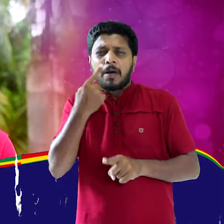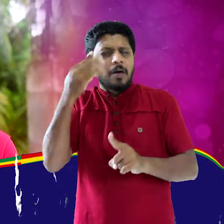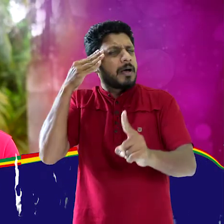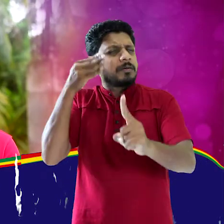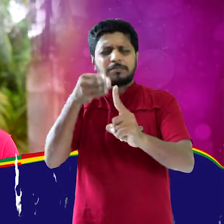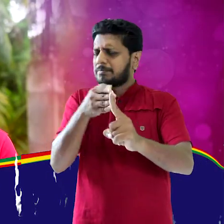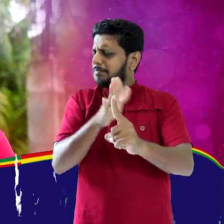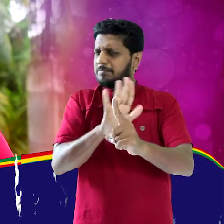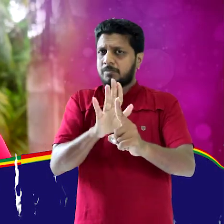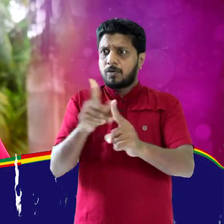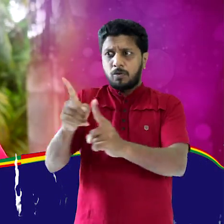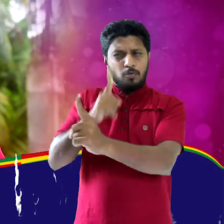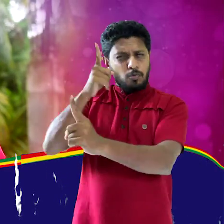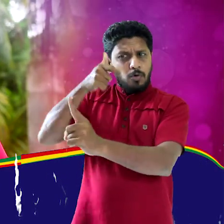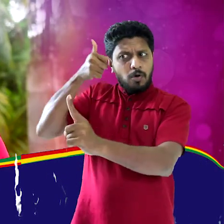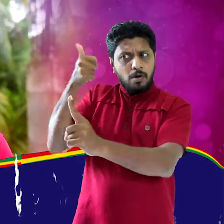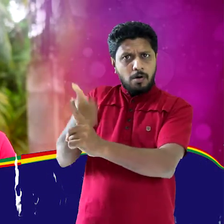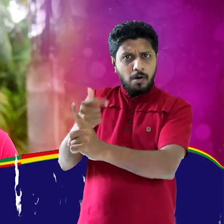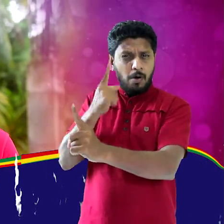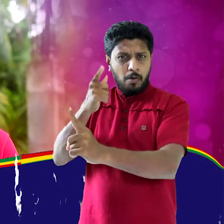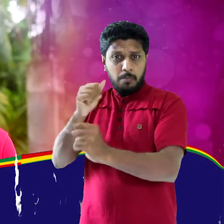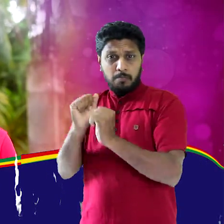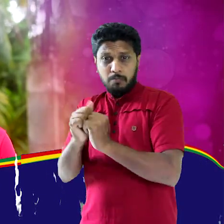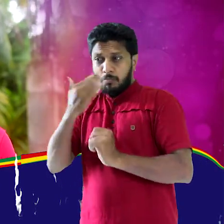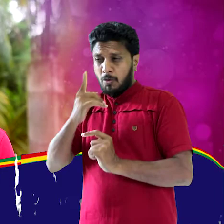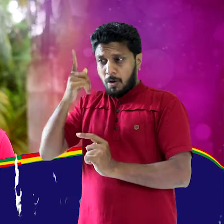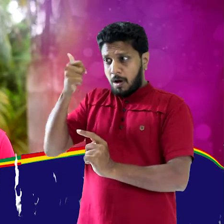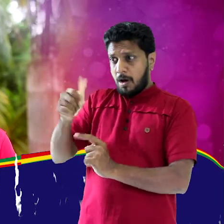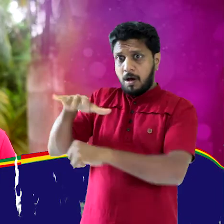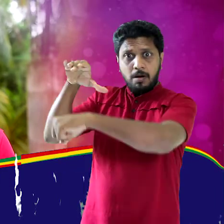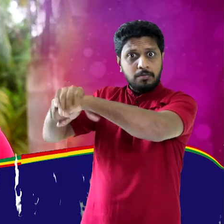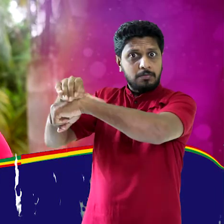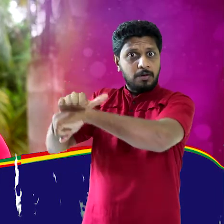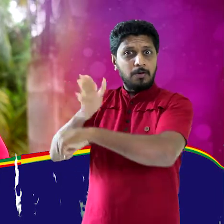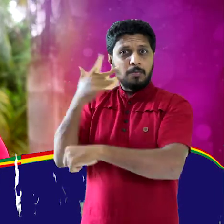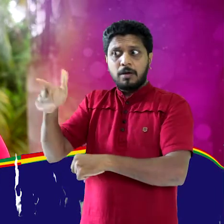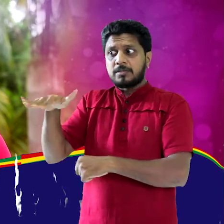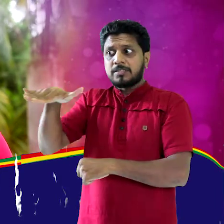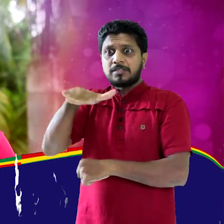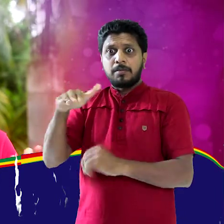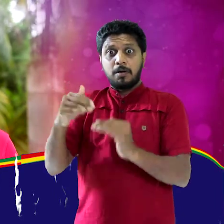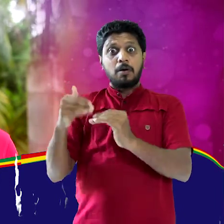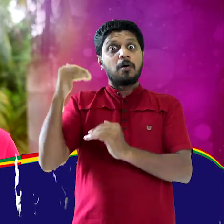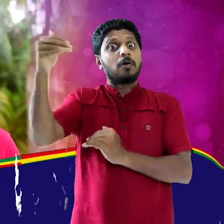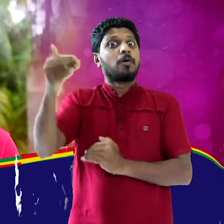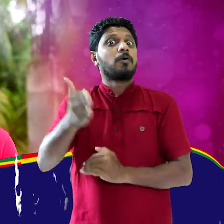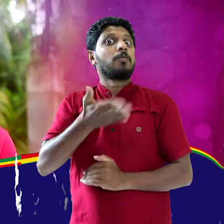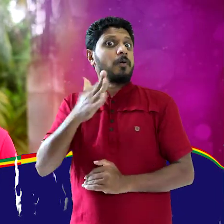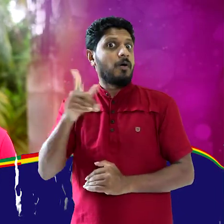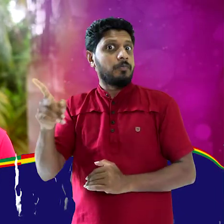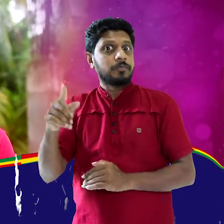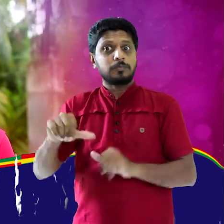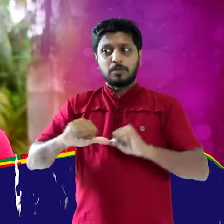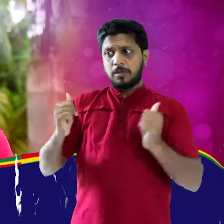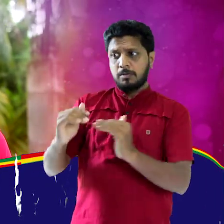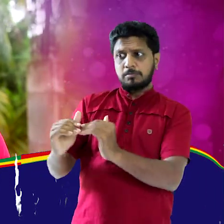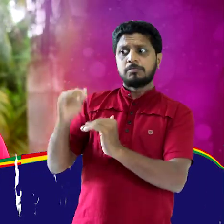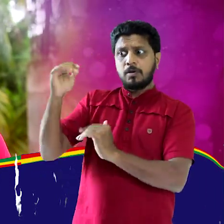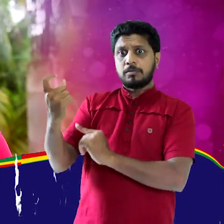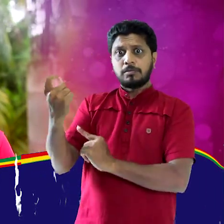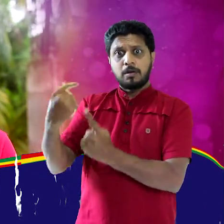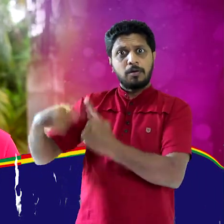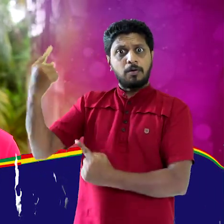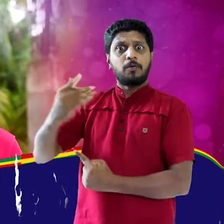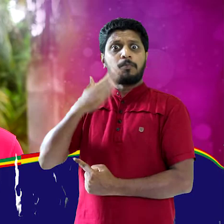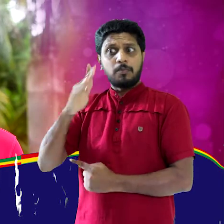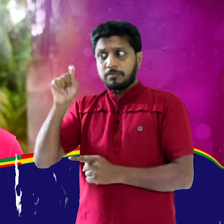නෙවෙයි ඔවුන්ගේ දක්ෂතාවයන් හැකියාවන් හඳුනගෙන ඔවුන් සමාජයේ ඉස්සරහට ගෙනියන්න, ඒ වගේම ඔවුන්ට ජීවිතයේ ආර්ථික ශක්තිමත් කරන ක්‍රමවේදයන්